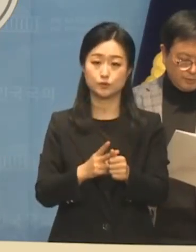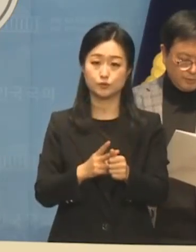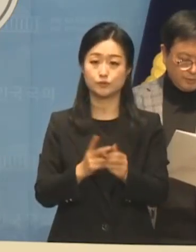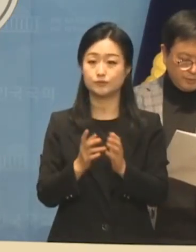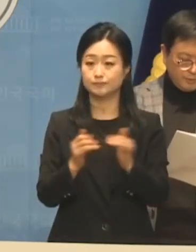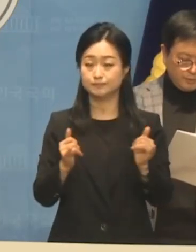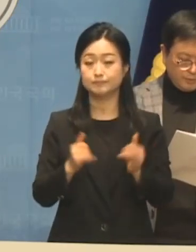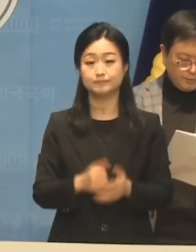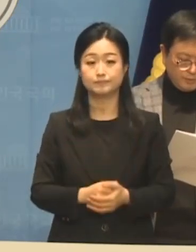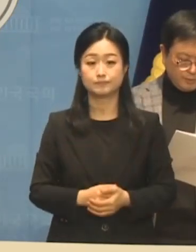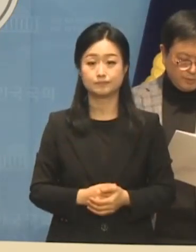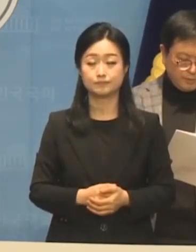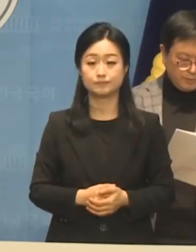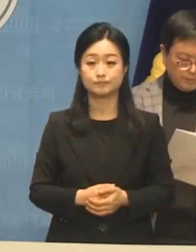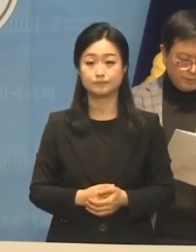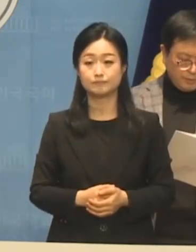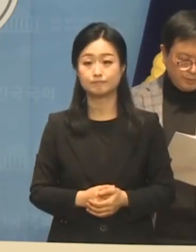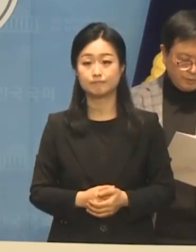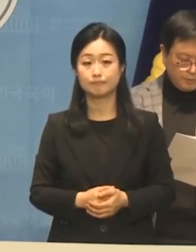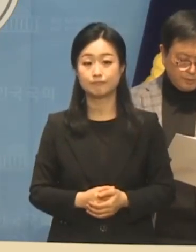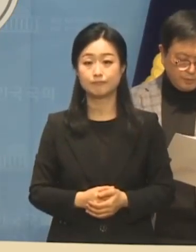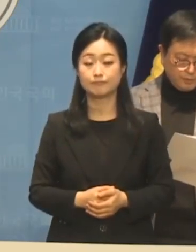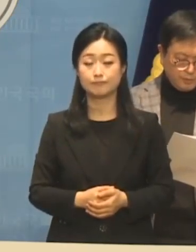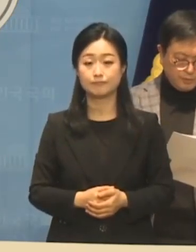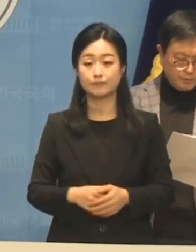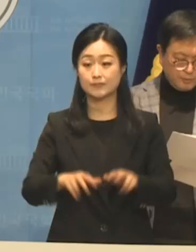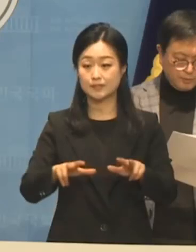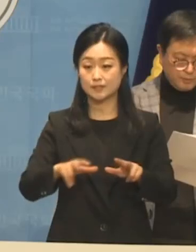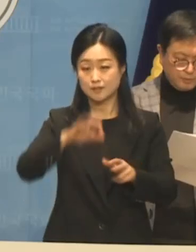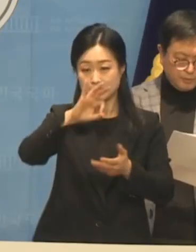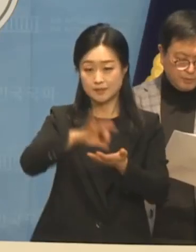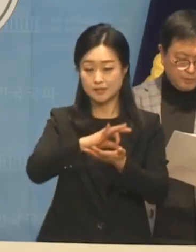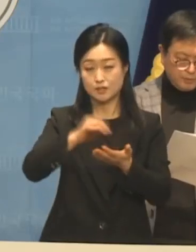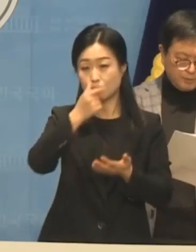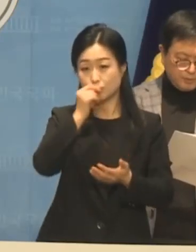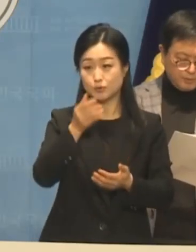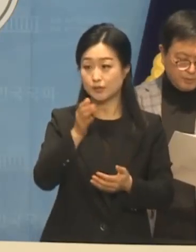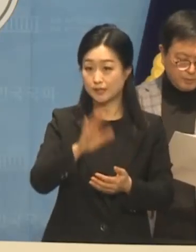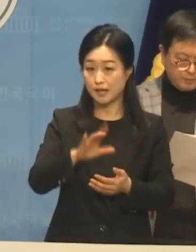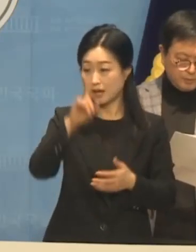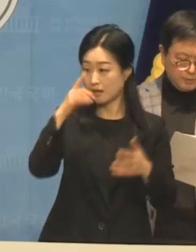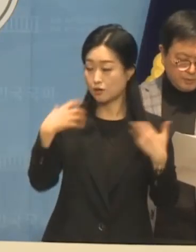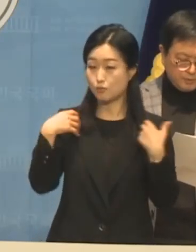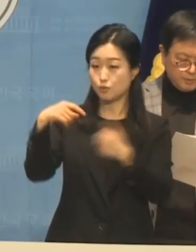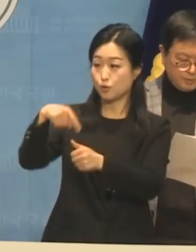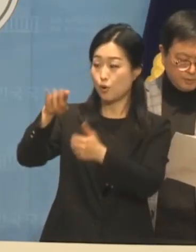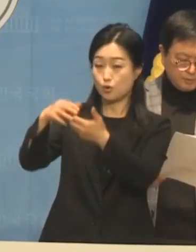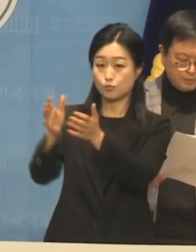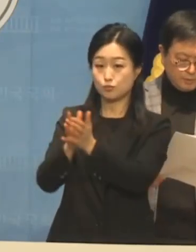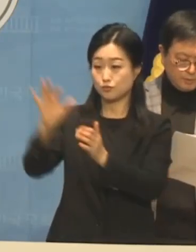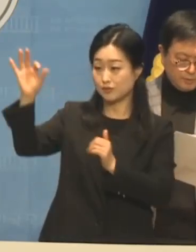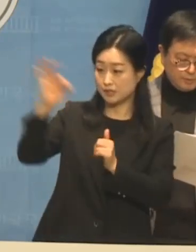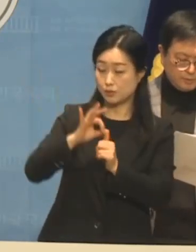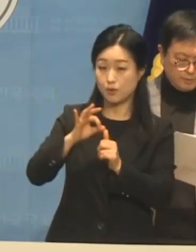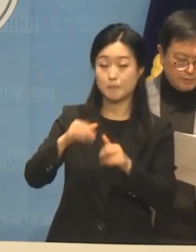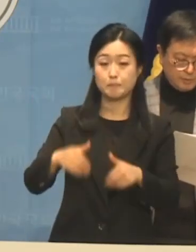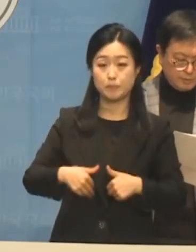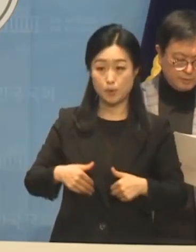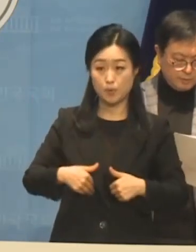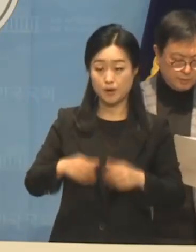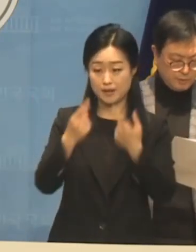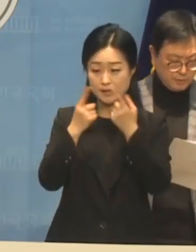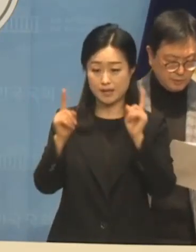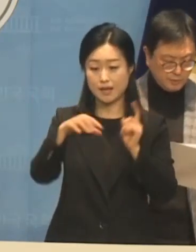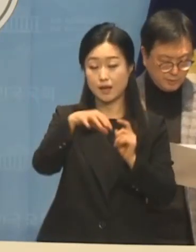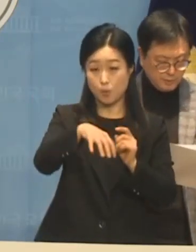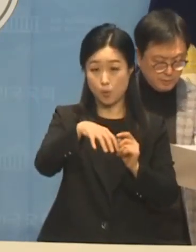연구자로서, 교육자로서 재정난 속에서 교육부의 재정 지원을 의식할 수밖에 없는 대학